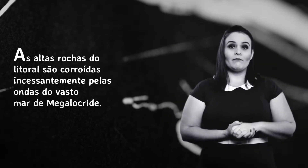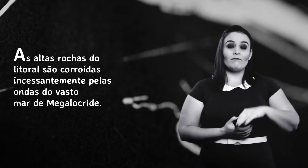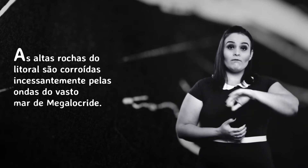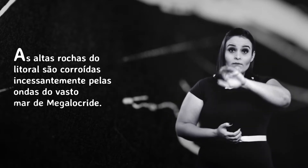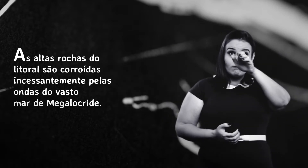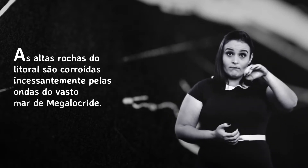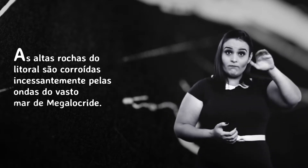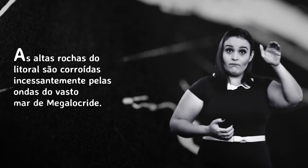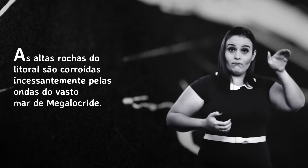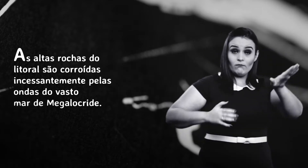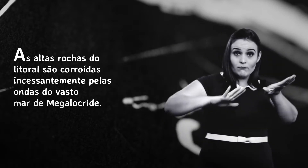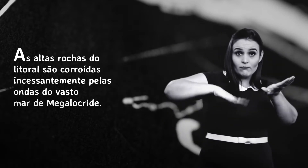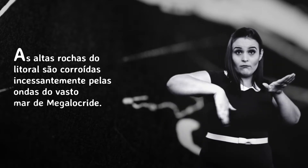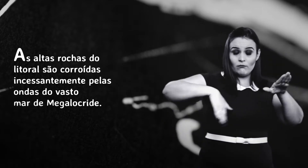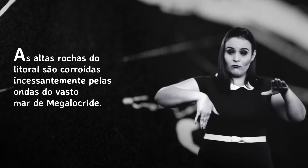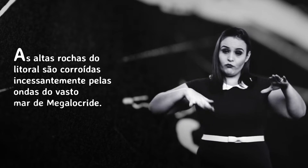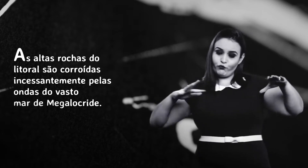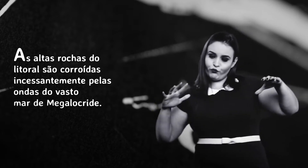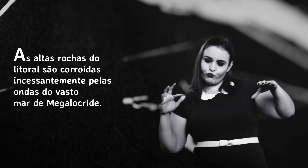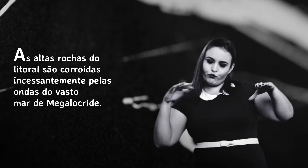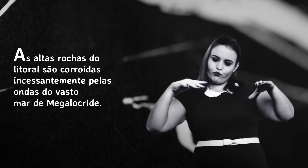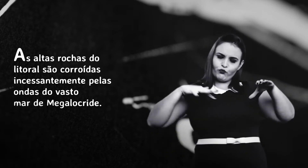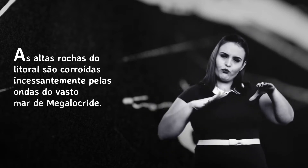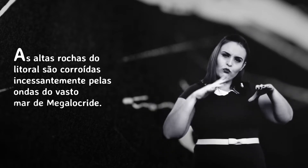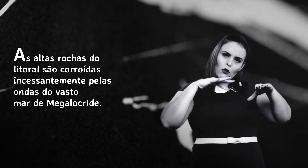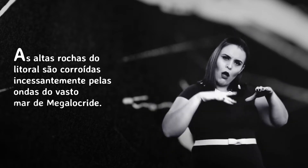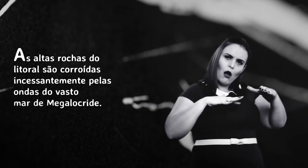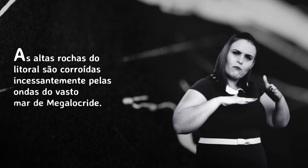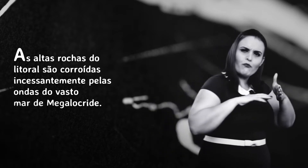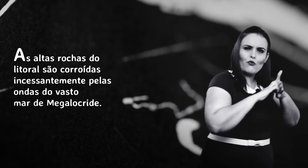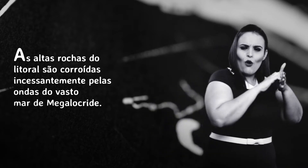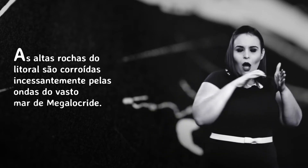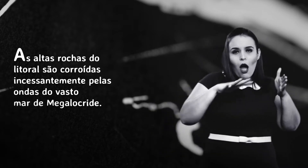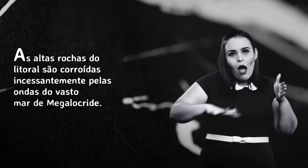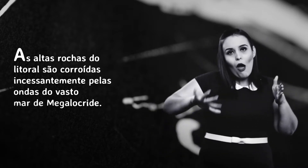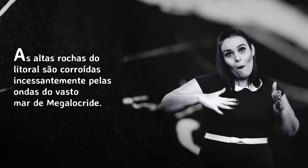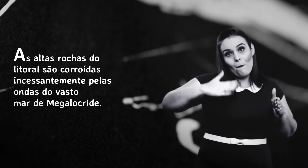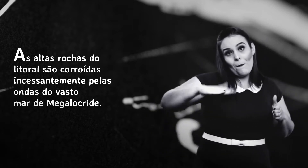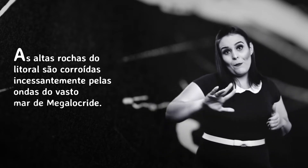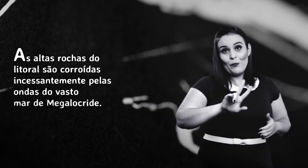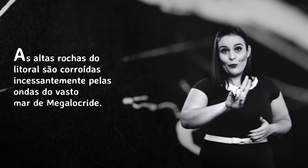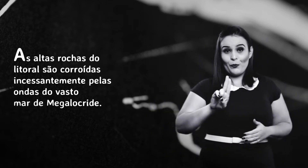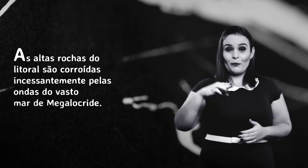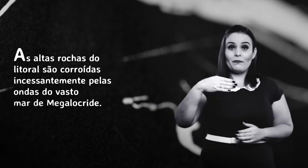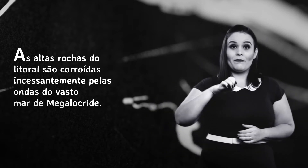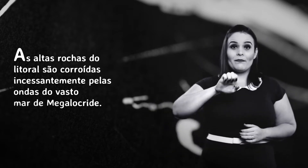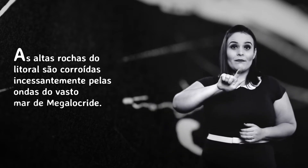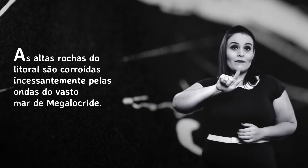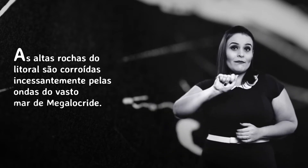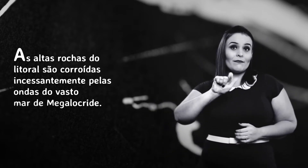As altas rochas do litoral são corroídas incessantemente pelas ondas do vasto mar de Megalocride.